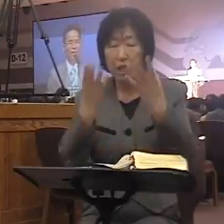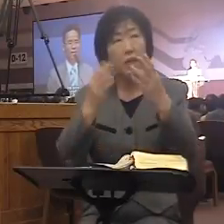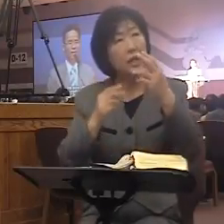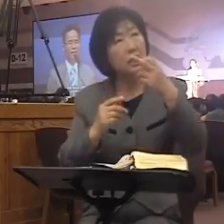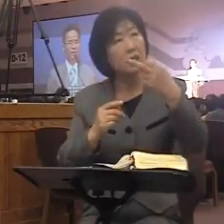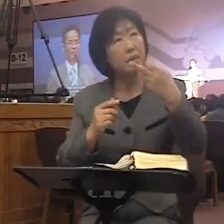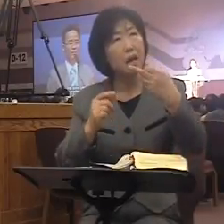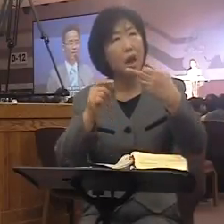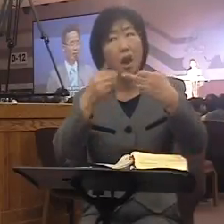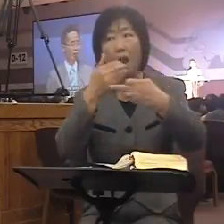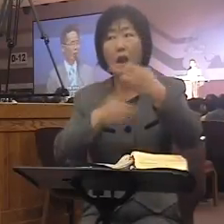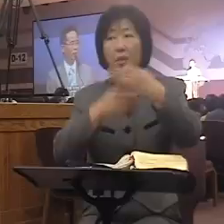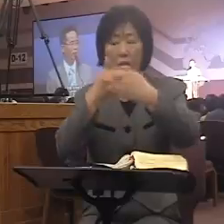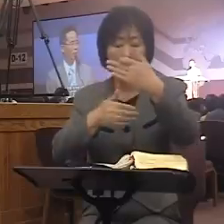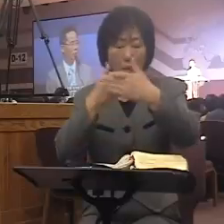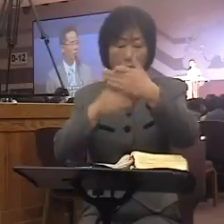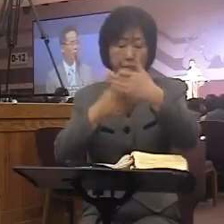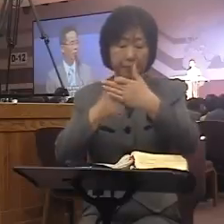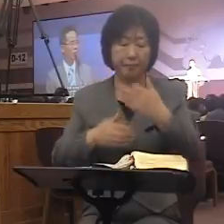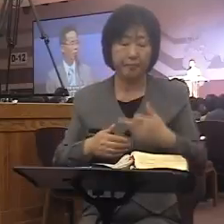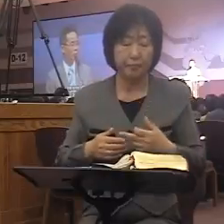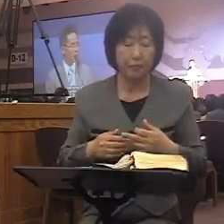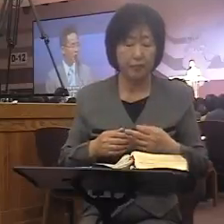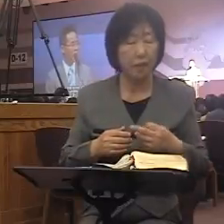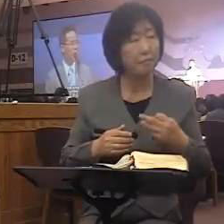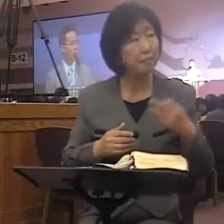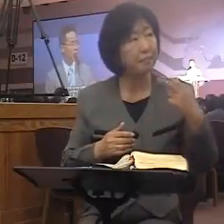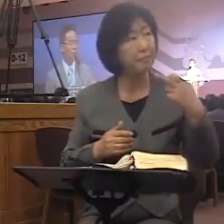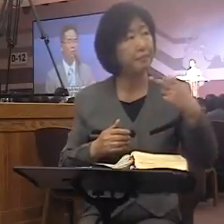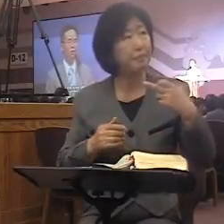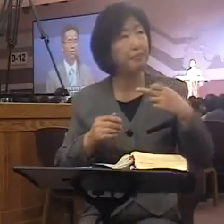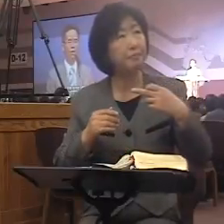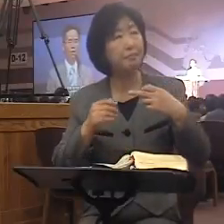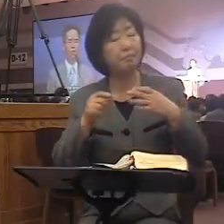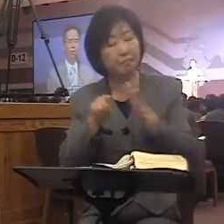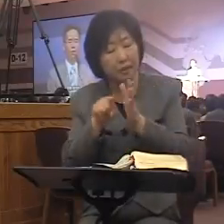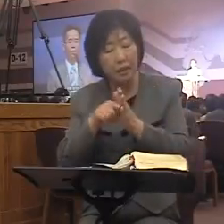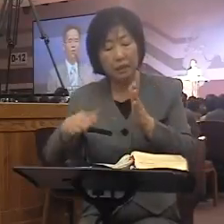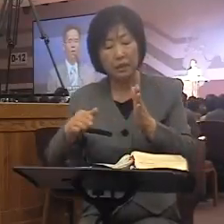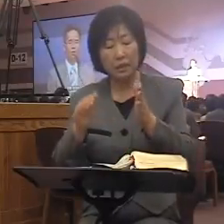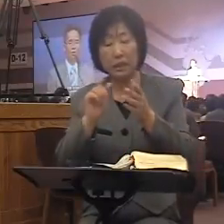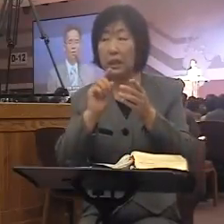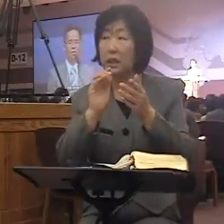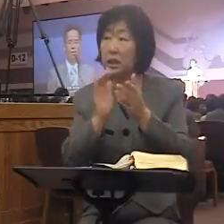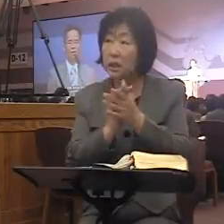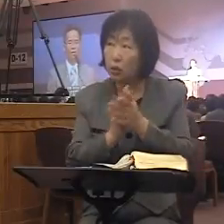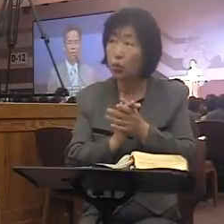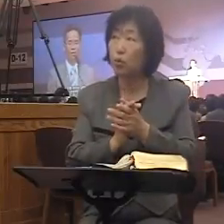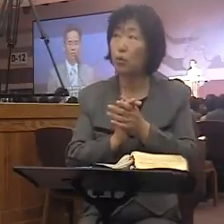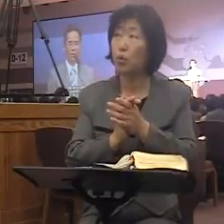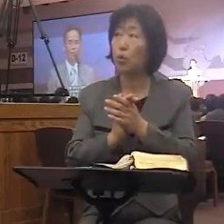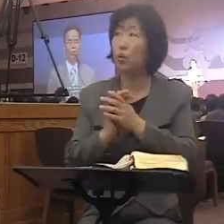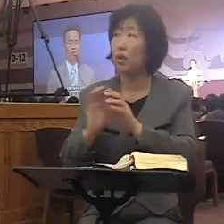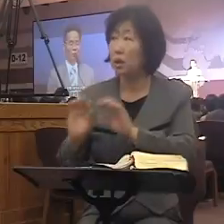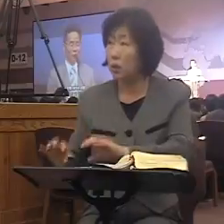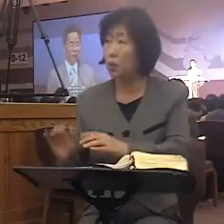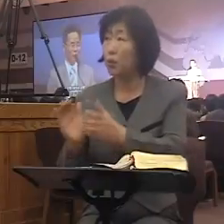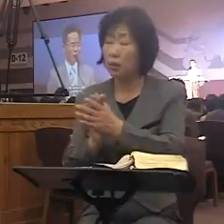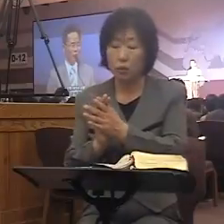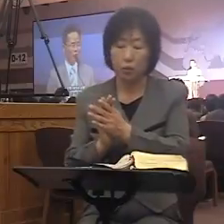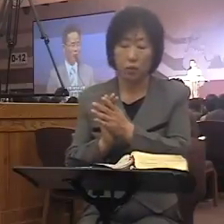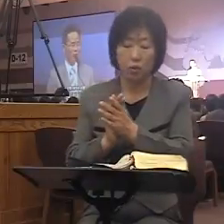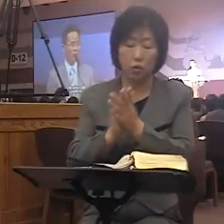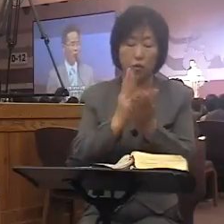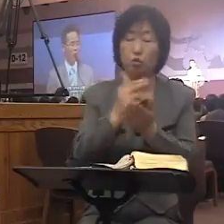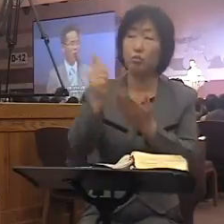다가왔습니다. 믿지 아니하는 주위 친지, 이웃, 친구들 주님께로 인도할 수 있는 얼마나 좋은 기회인지